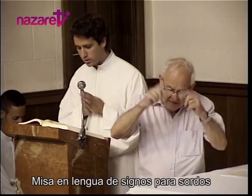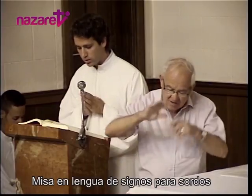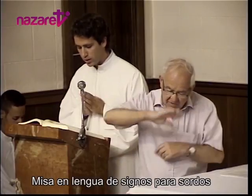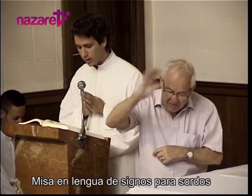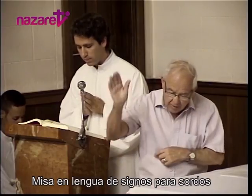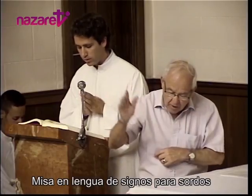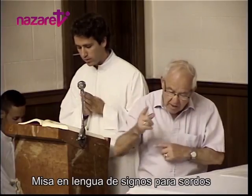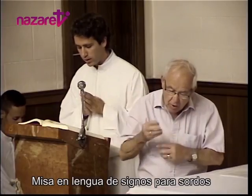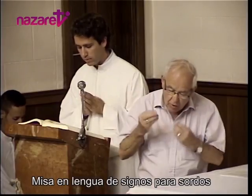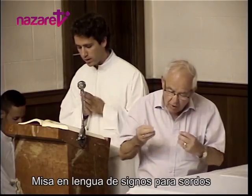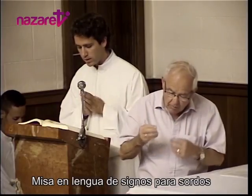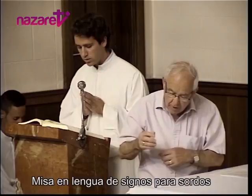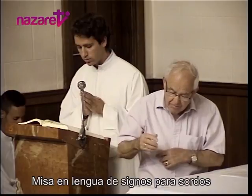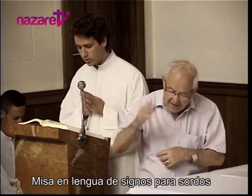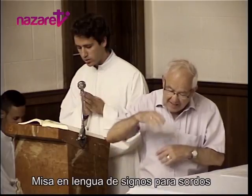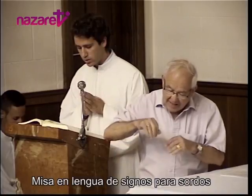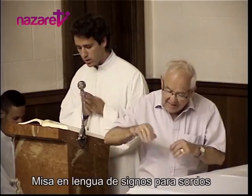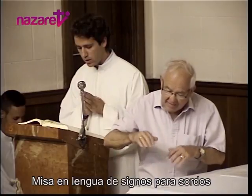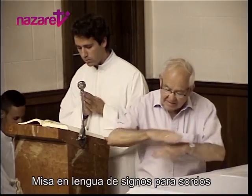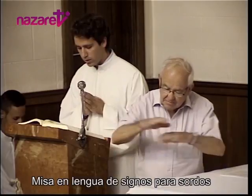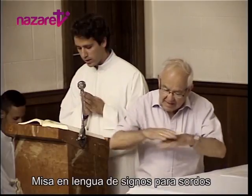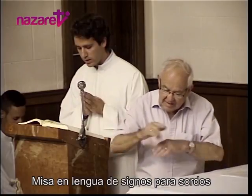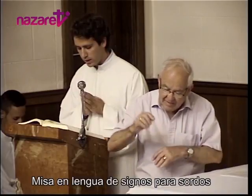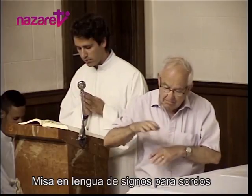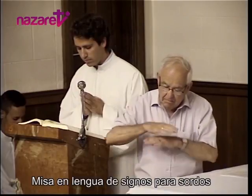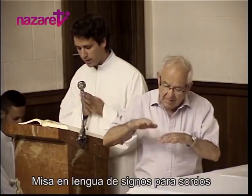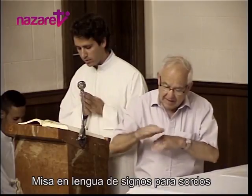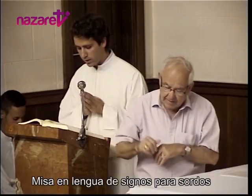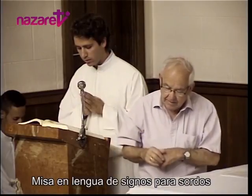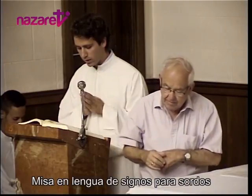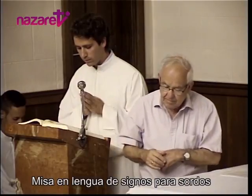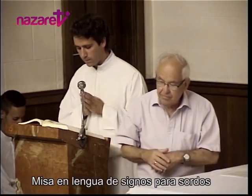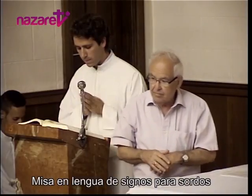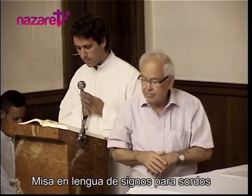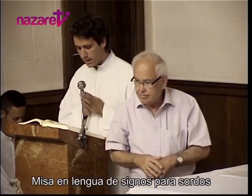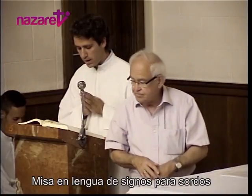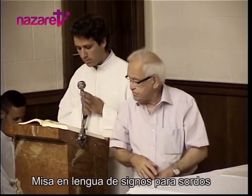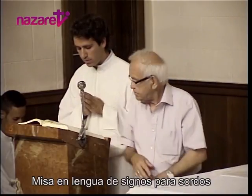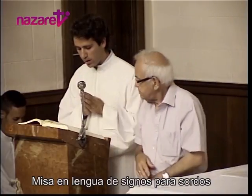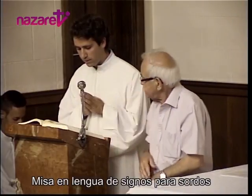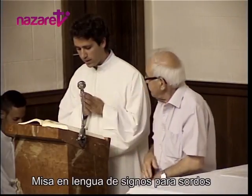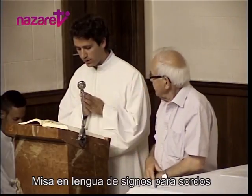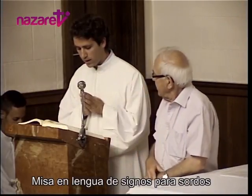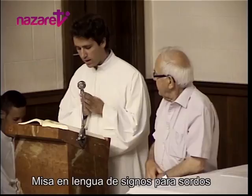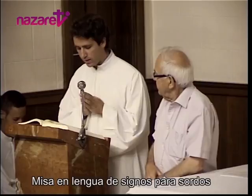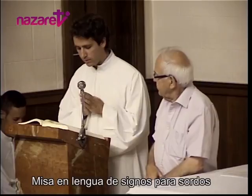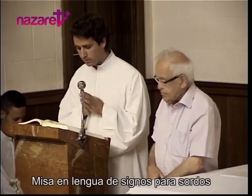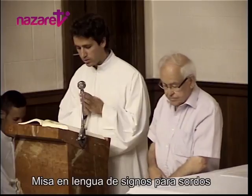tiene reparo en llamarse su Dios, porque les tenía preparada una ciudad. Por la fe, Abraham, puesto a